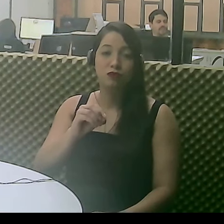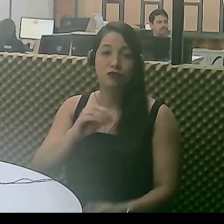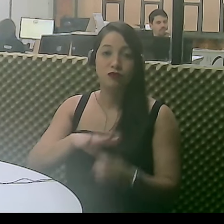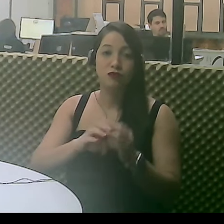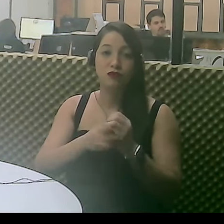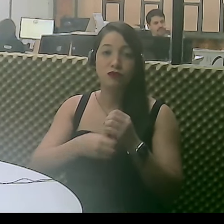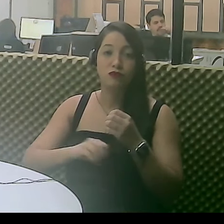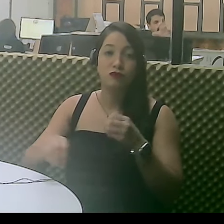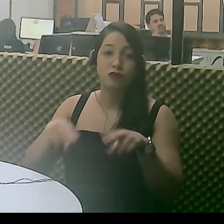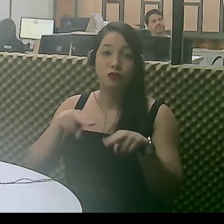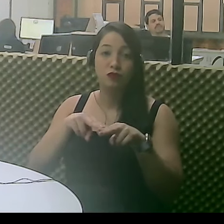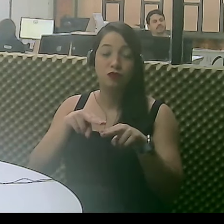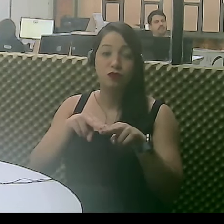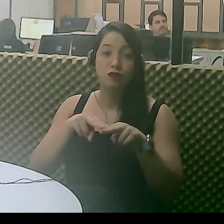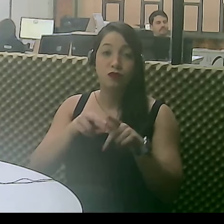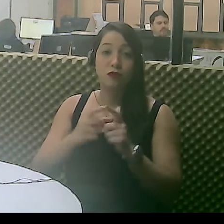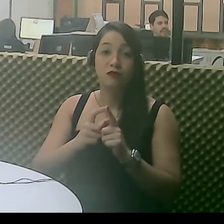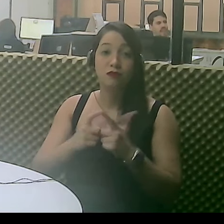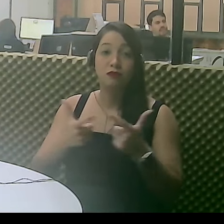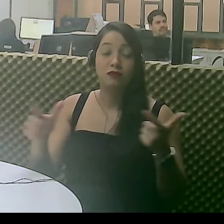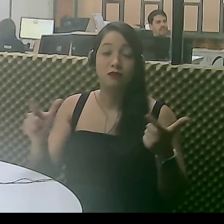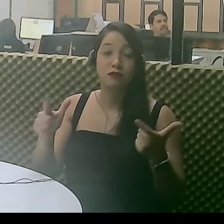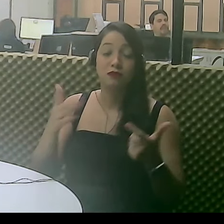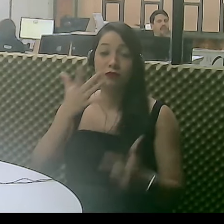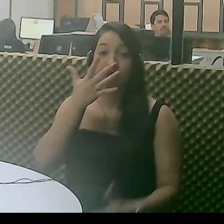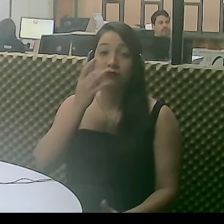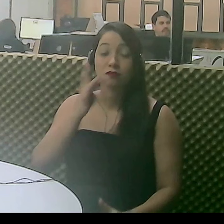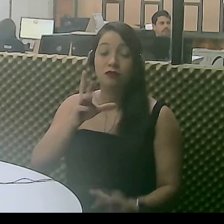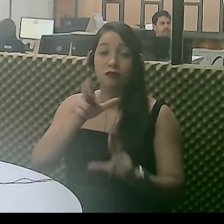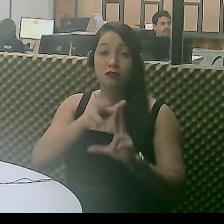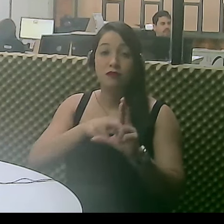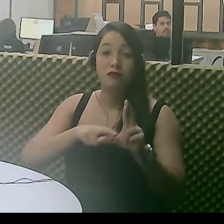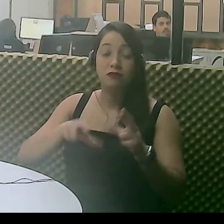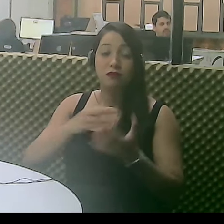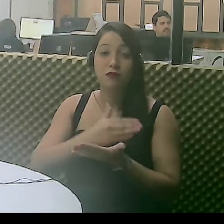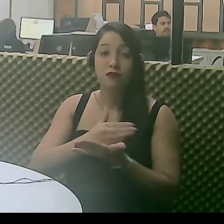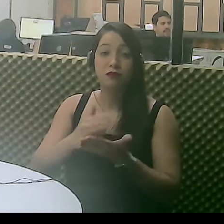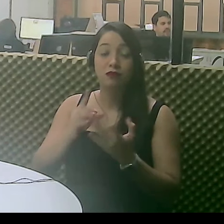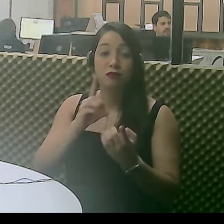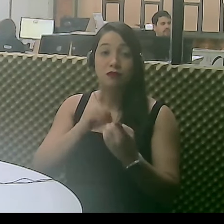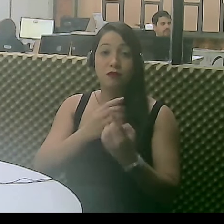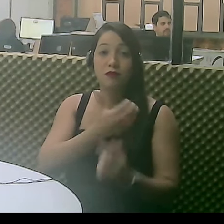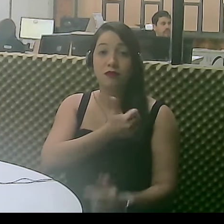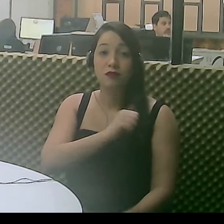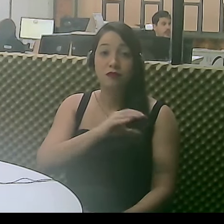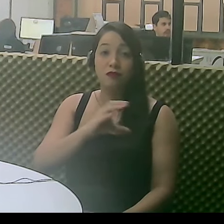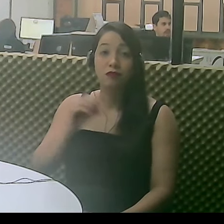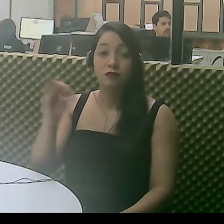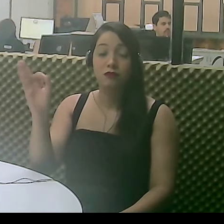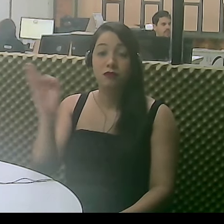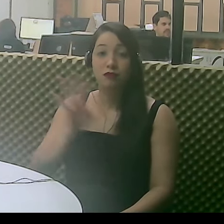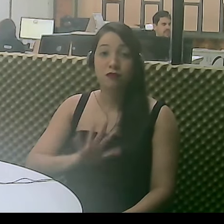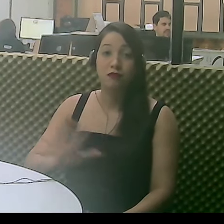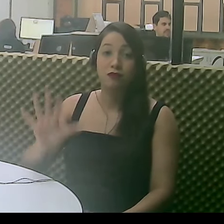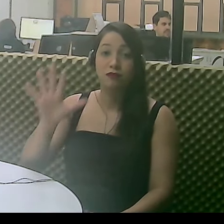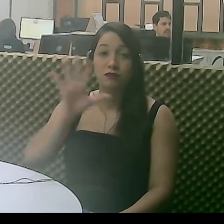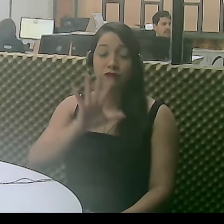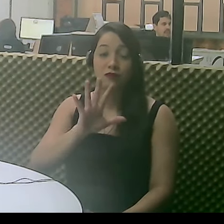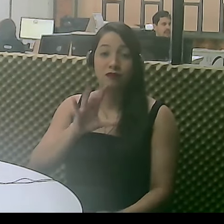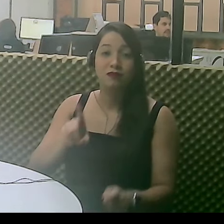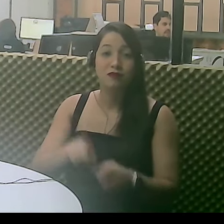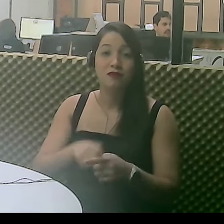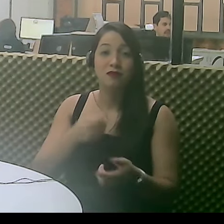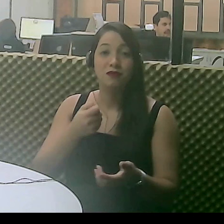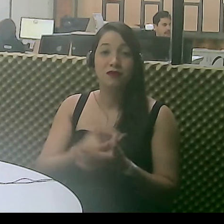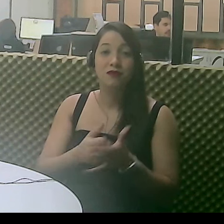do babia a ampliação da coleta seletiva que passou a atender 100% da cidade e aquisição